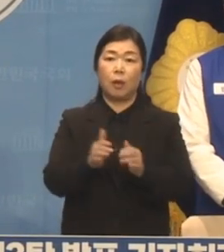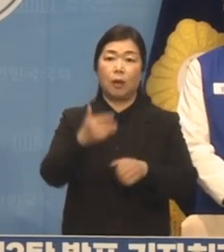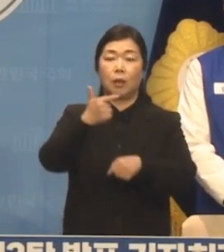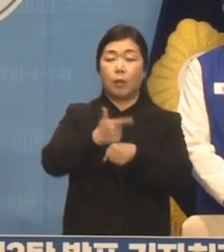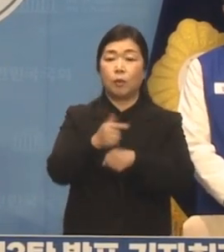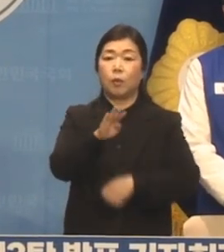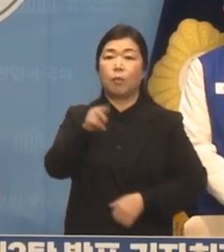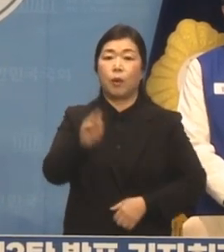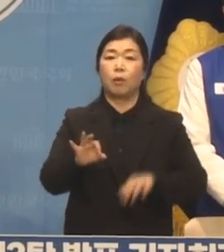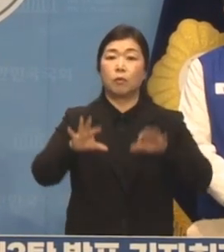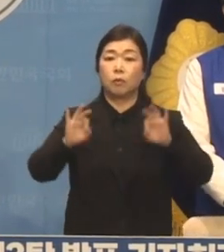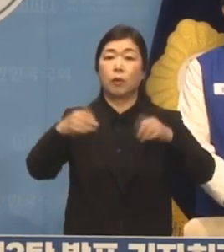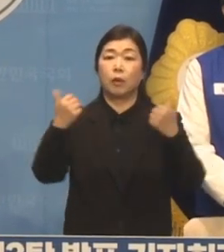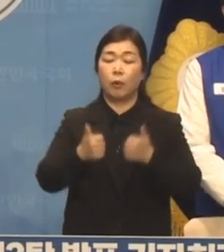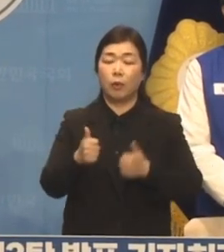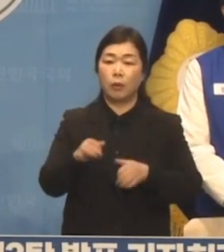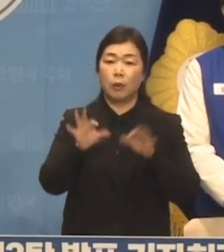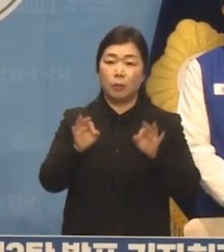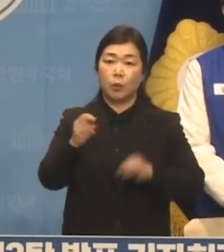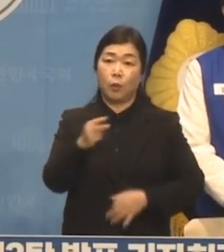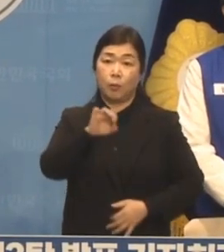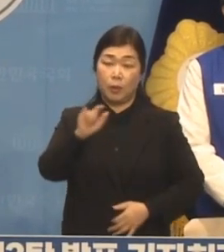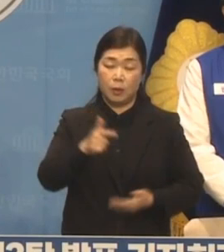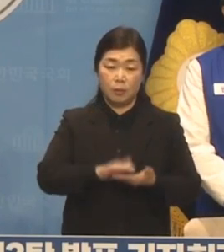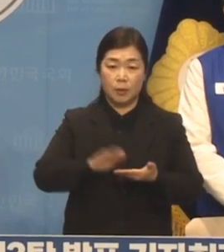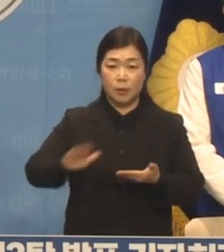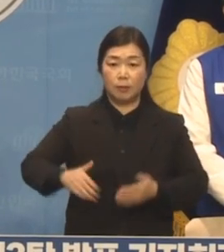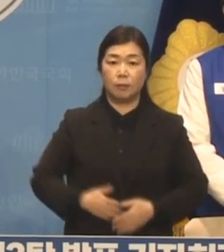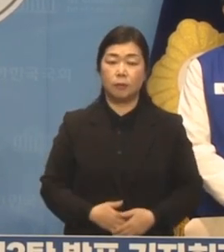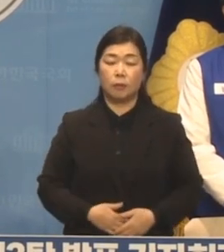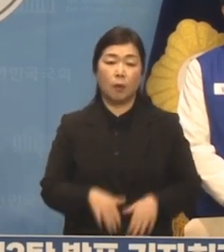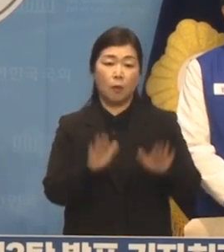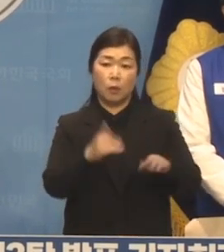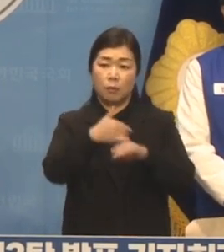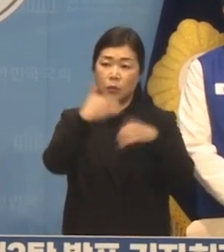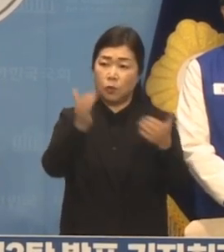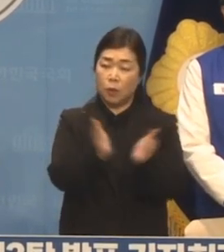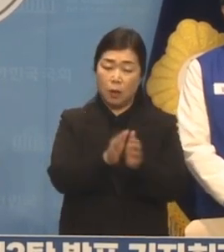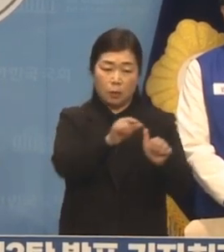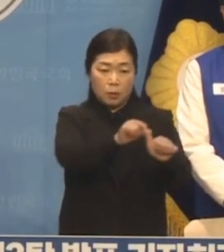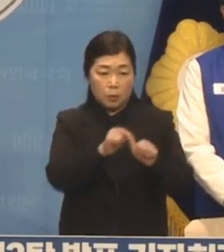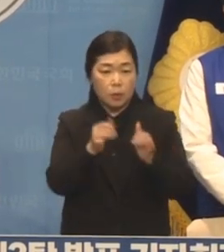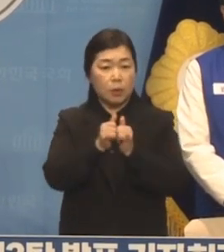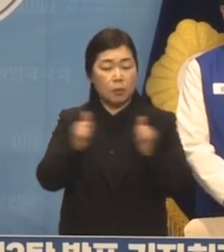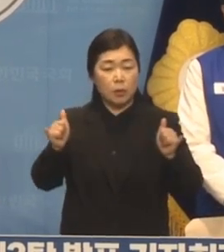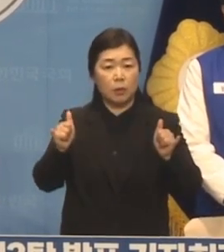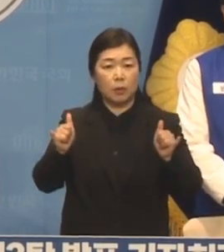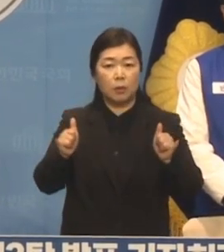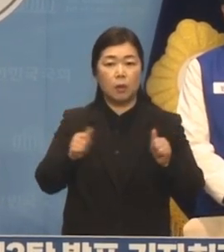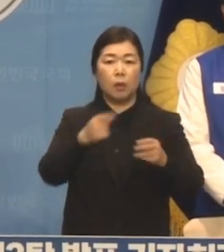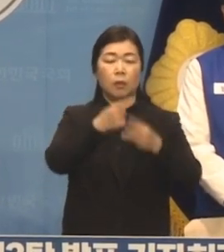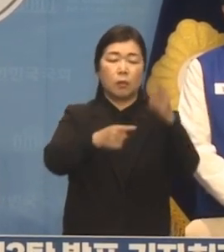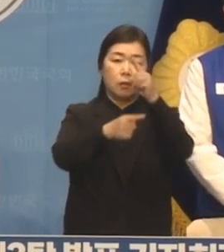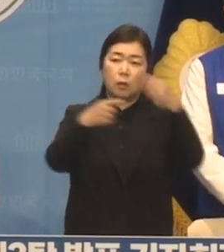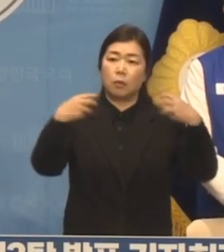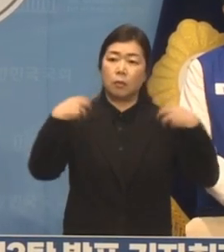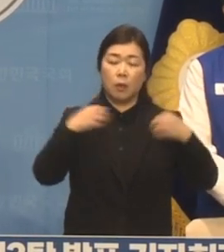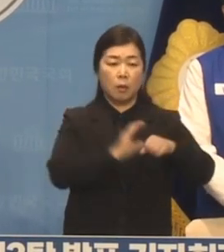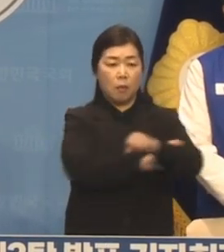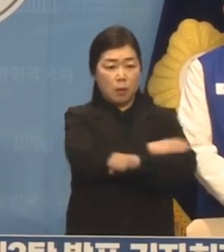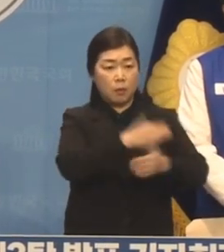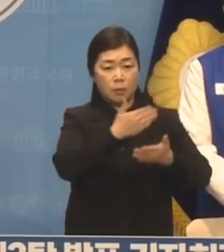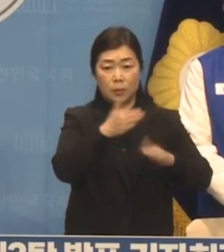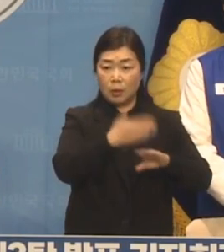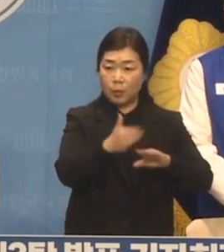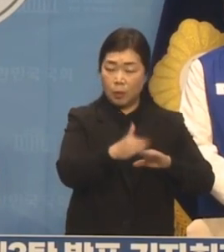남양주변 국회의원 김영민입니다. 오늘은 민주당 영입 인재들이 윤석열 정부의 권력